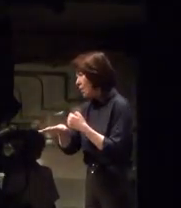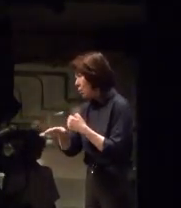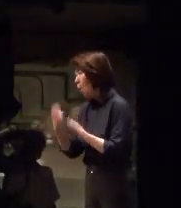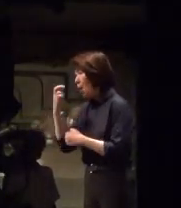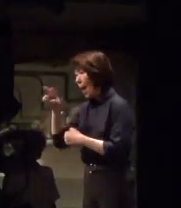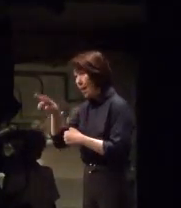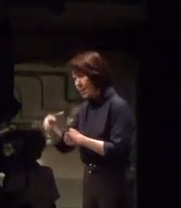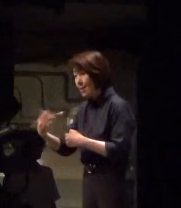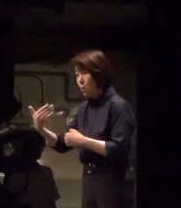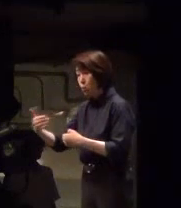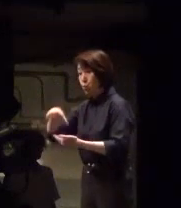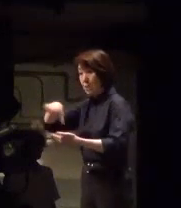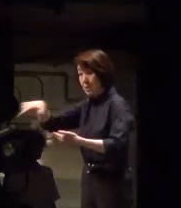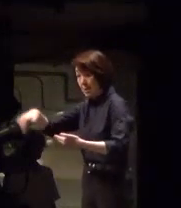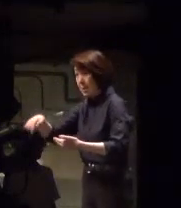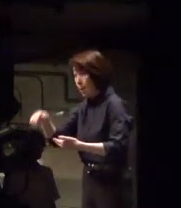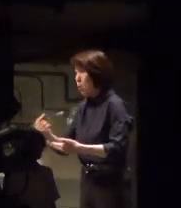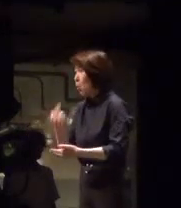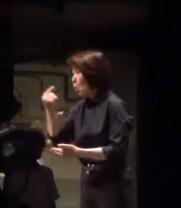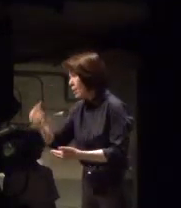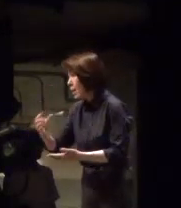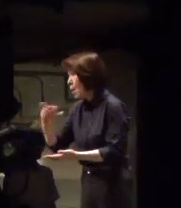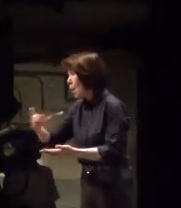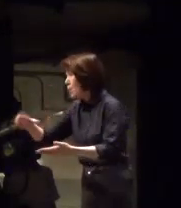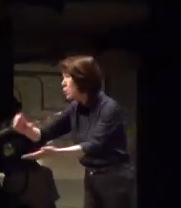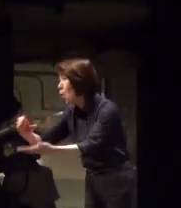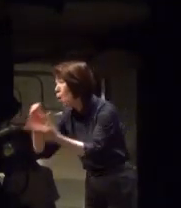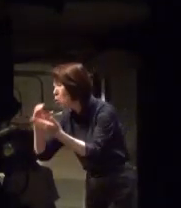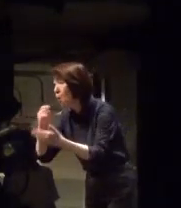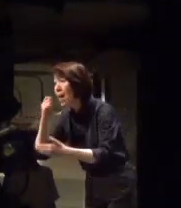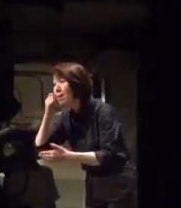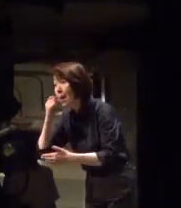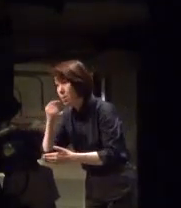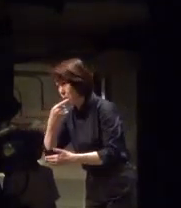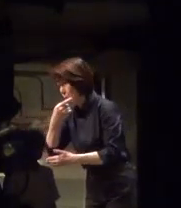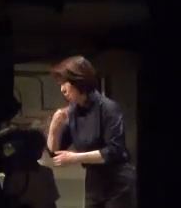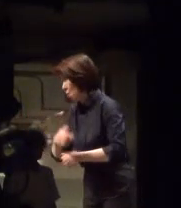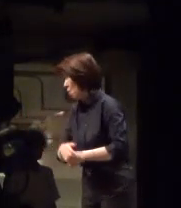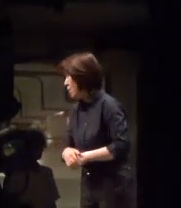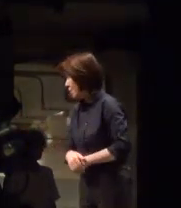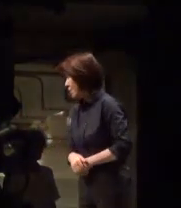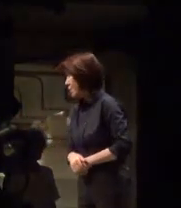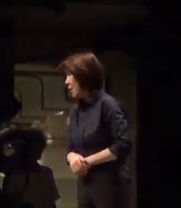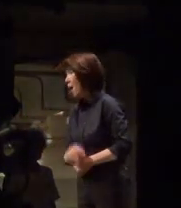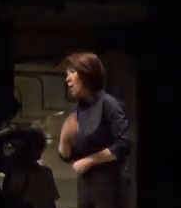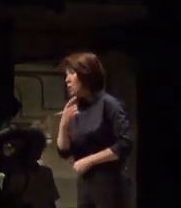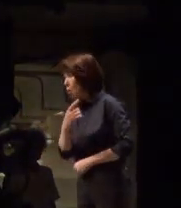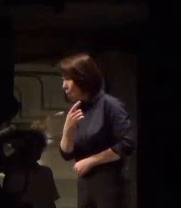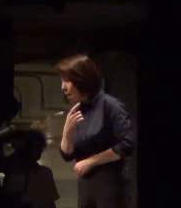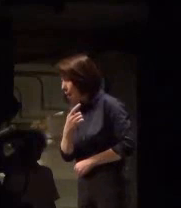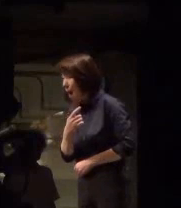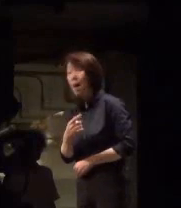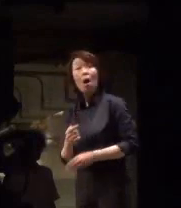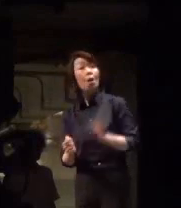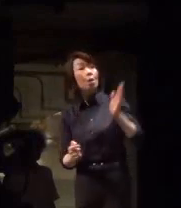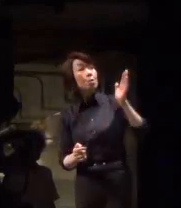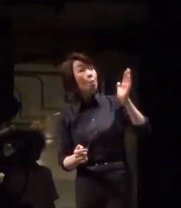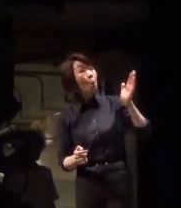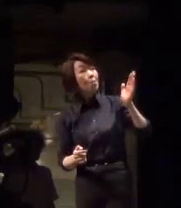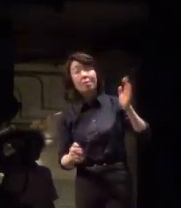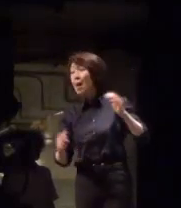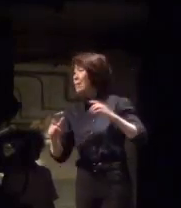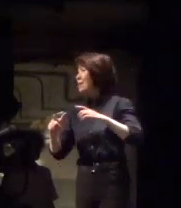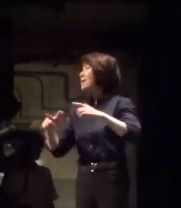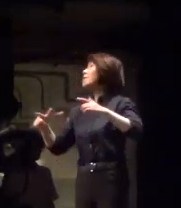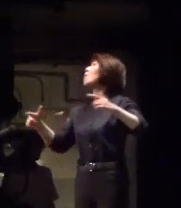立ち入った途端に水すら飲めなくなるというのは放射線管理区域です。それがこんな広